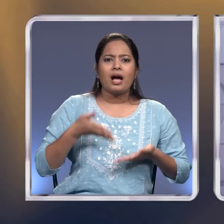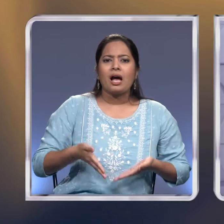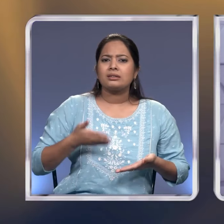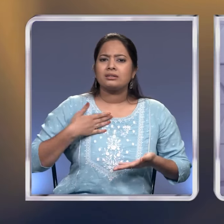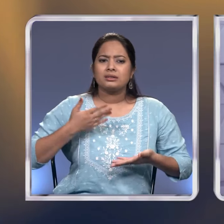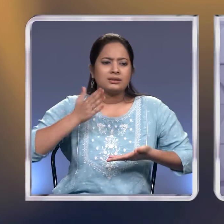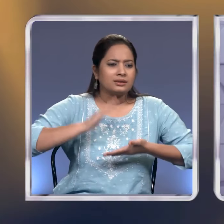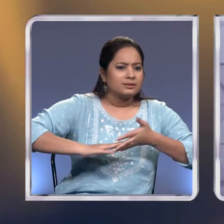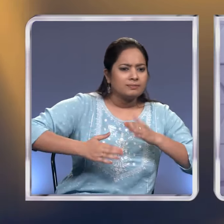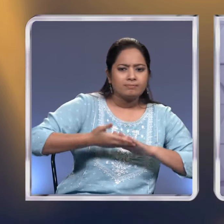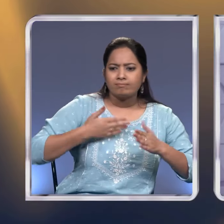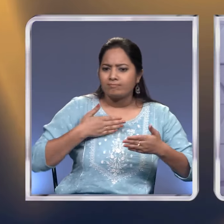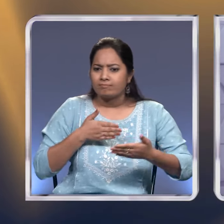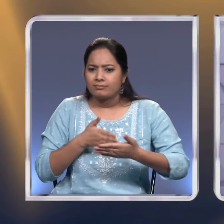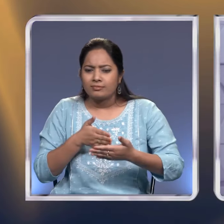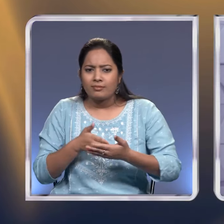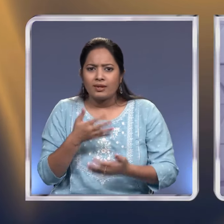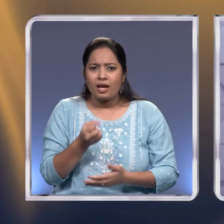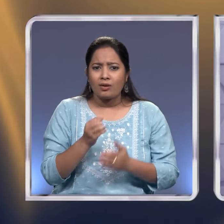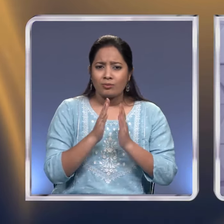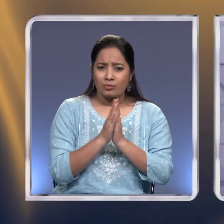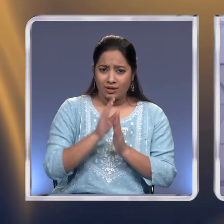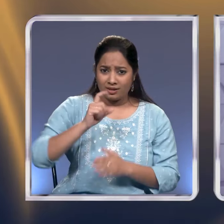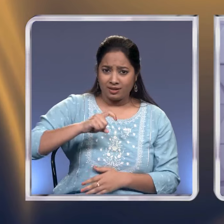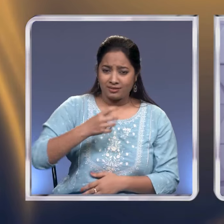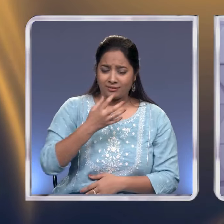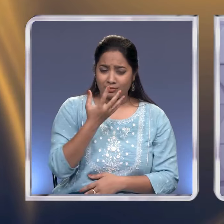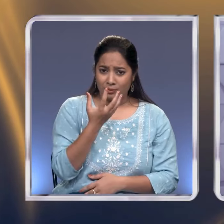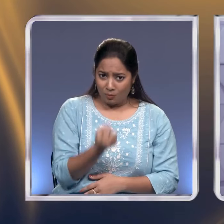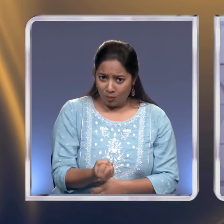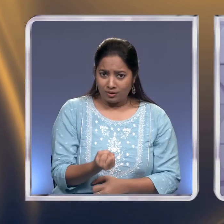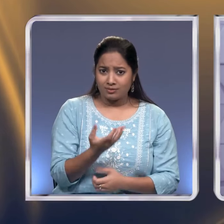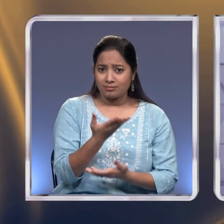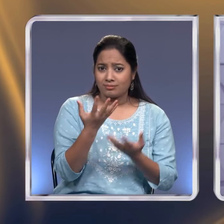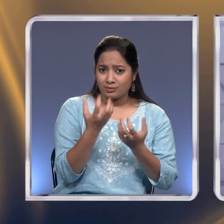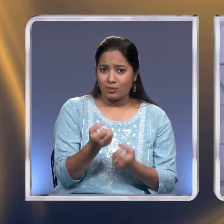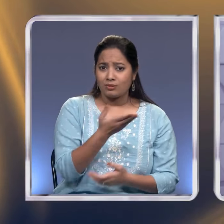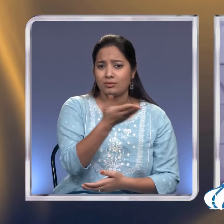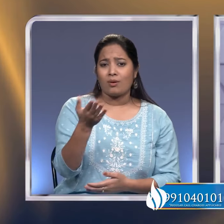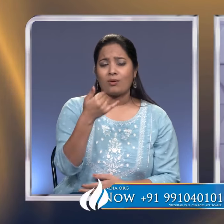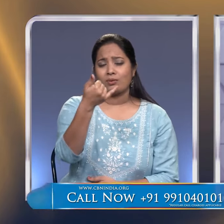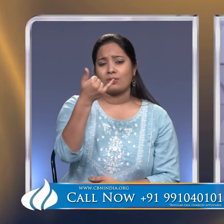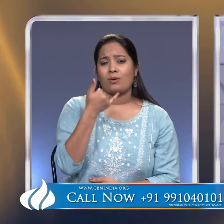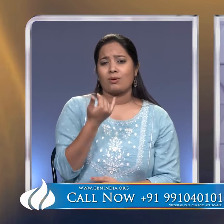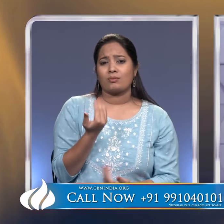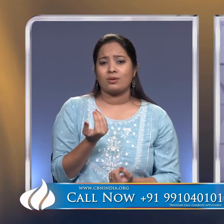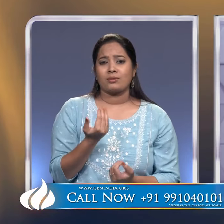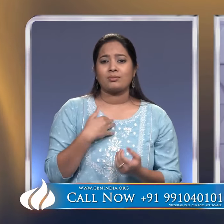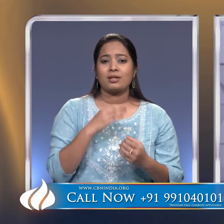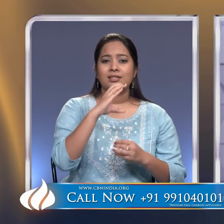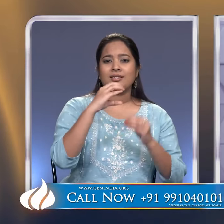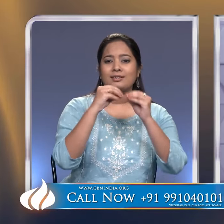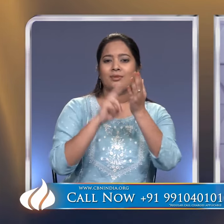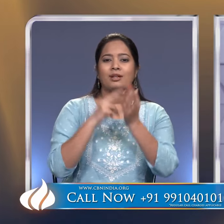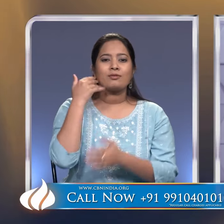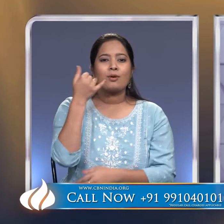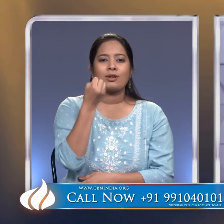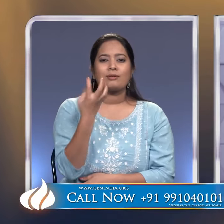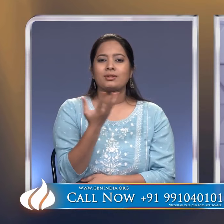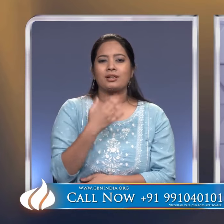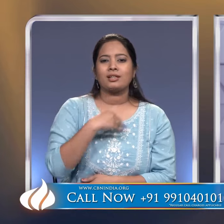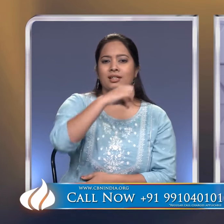आपके चैलेंजेस हैं इनमें अगर आप प्रार्थना सहायता चाहते हैं, आप हमें कॉल कर सकते हैं CBN प्रेयर लाइन में।